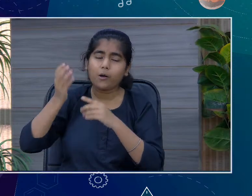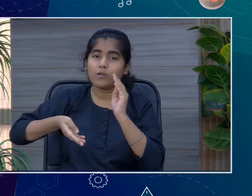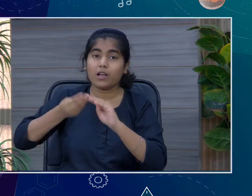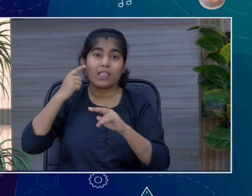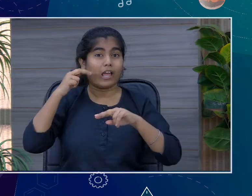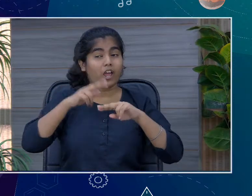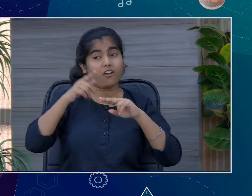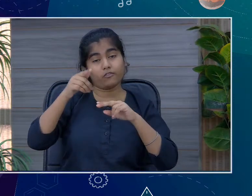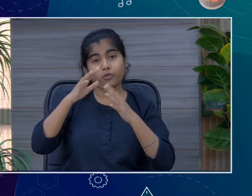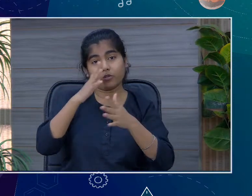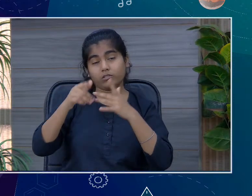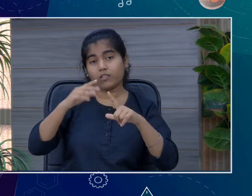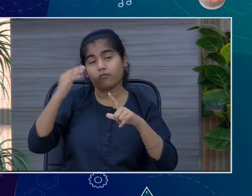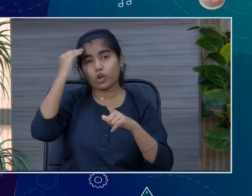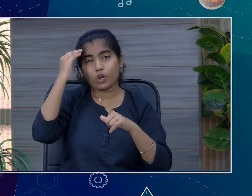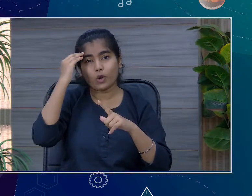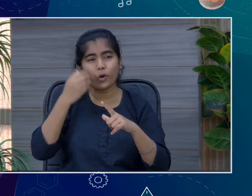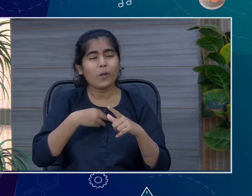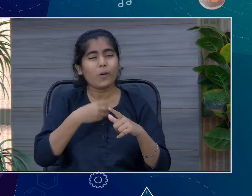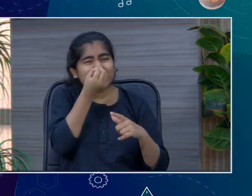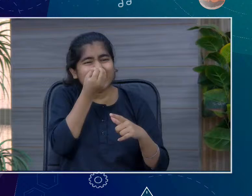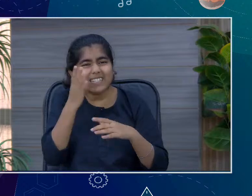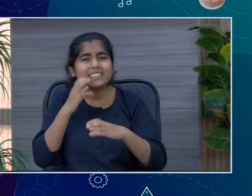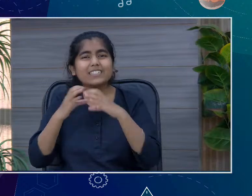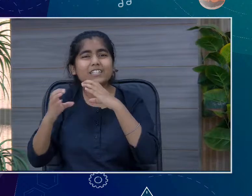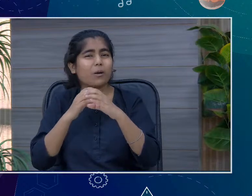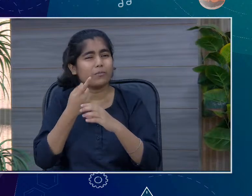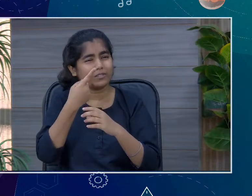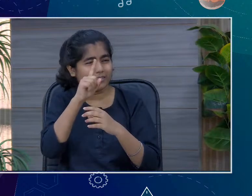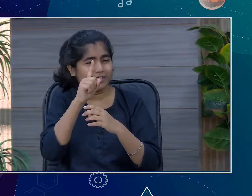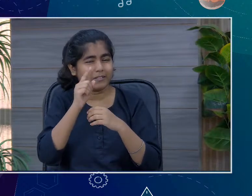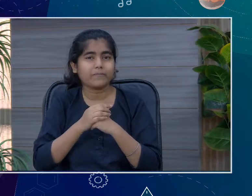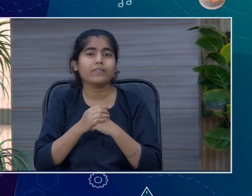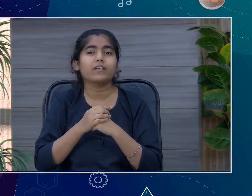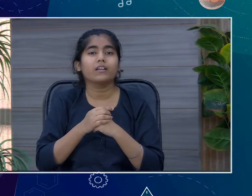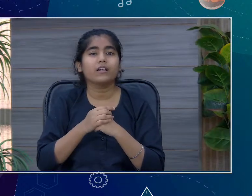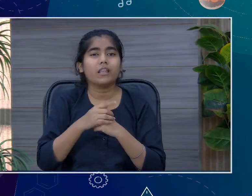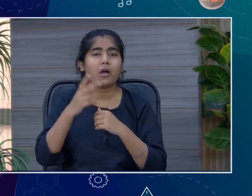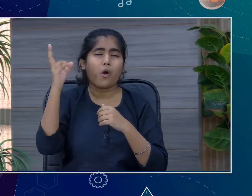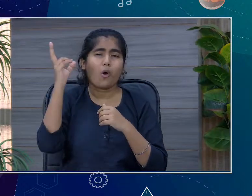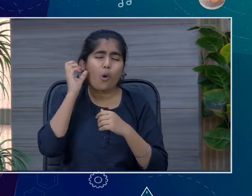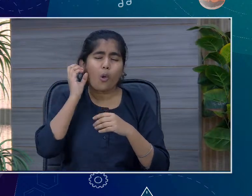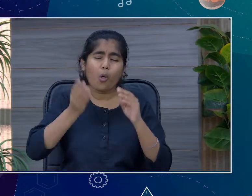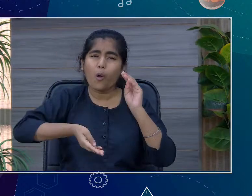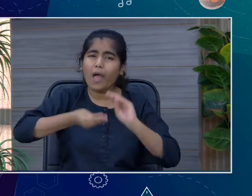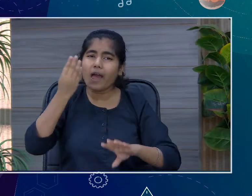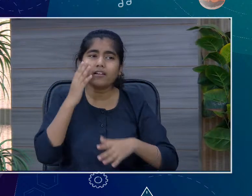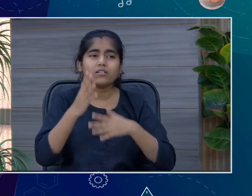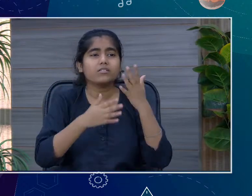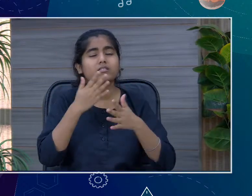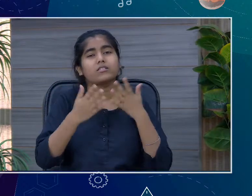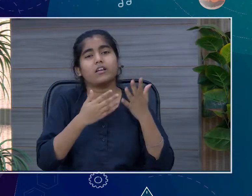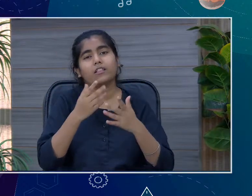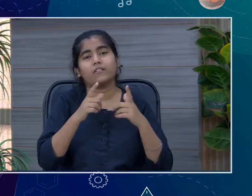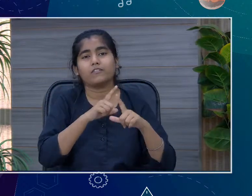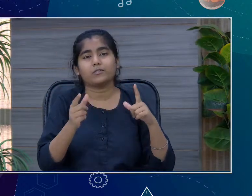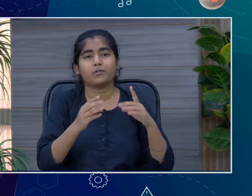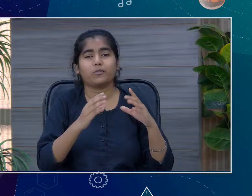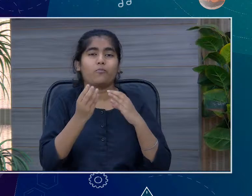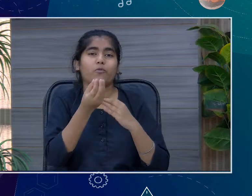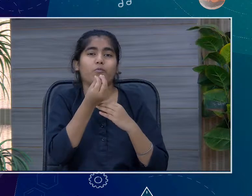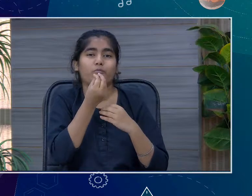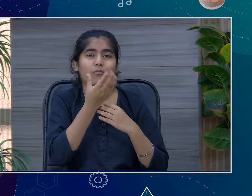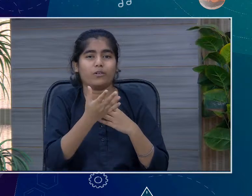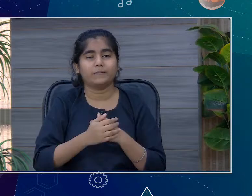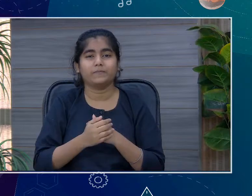आती है तो आप सरलता से बात कर सकते हैं बिना शोर की, एनवायरमेंटल नॉइज़ की परवाह किए हुए। निश्चित रूप से।